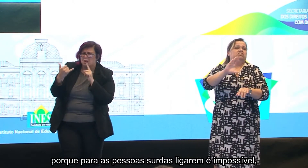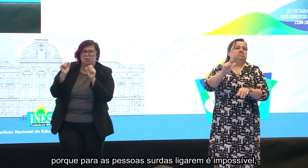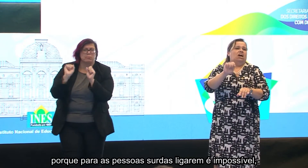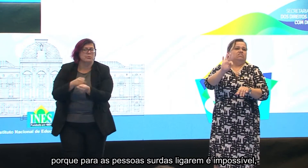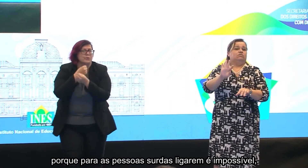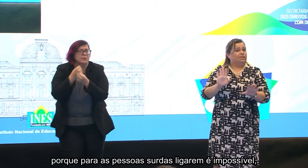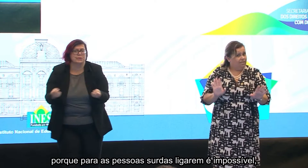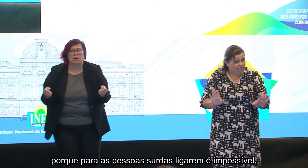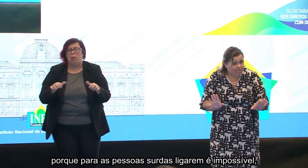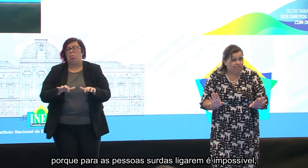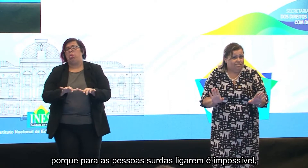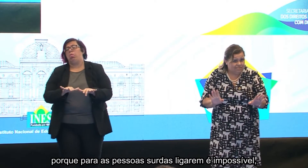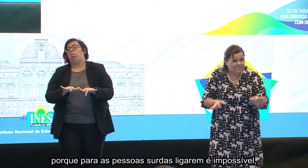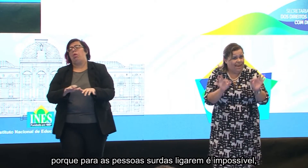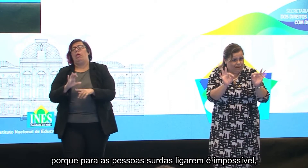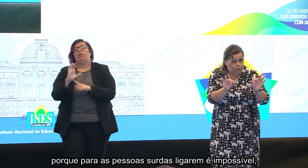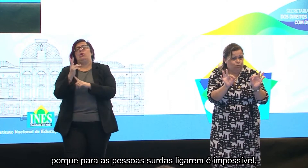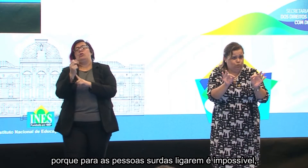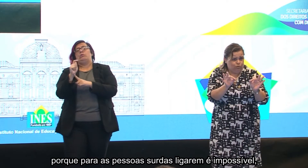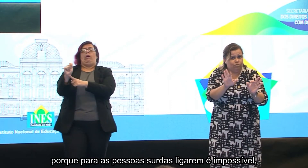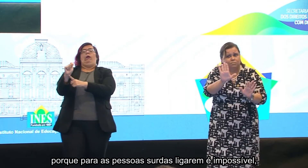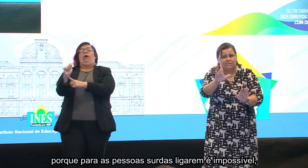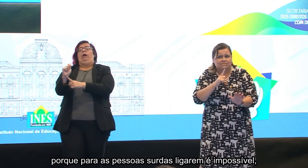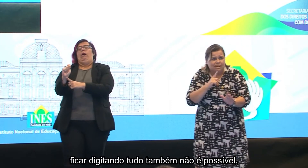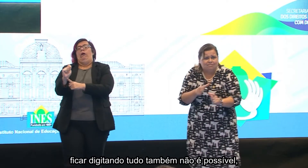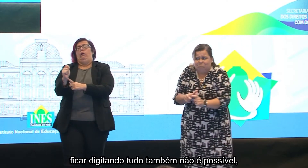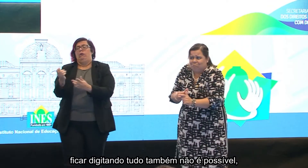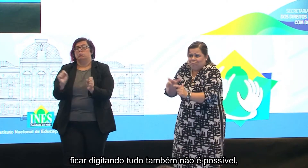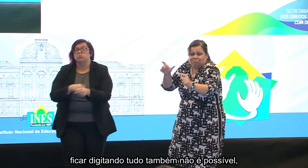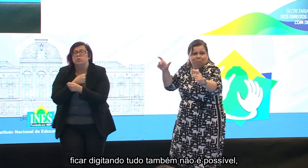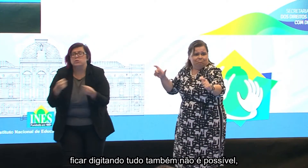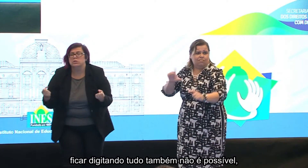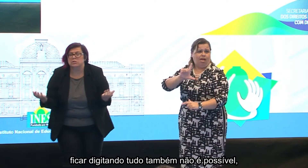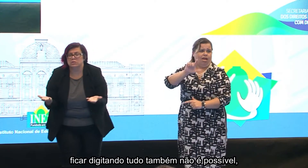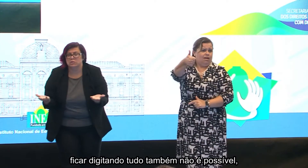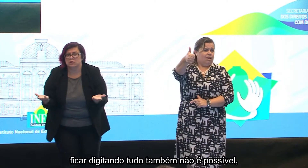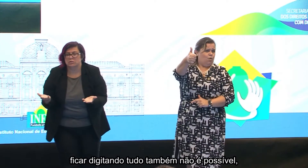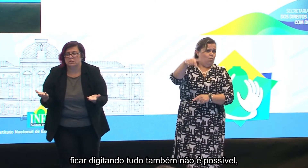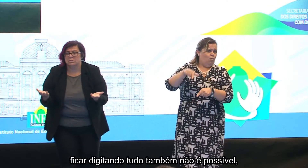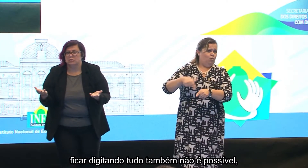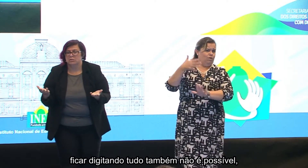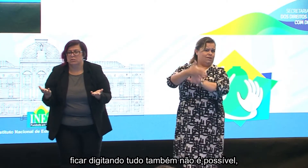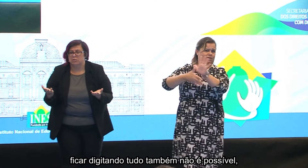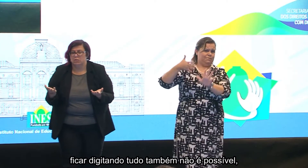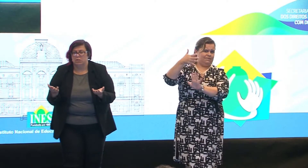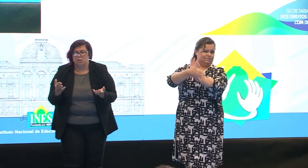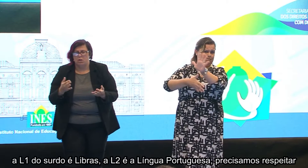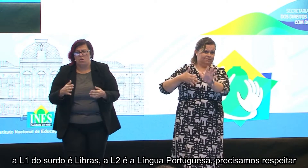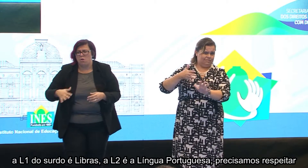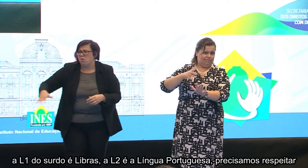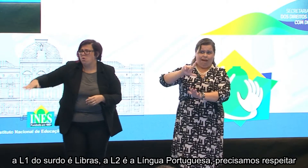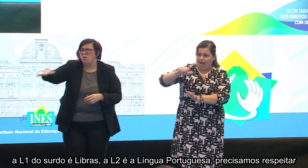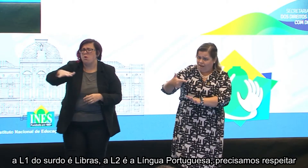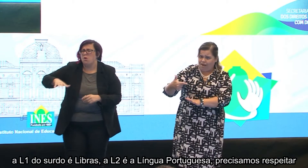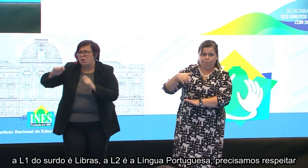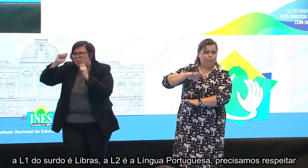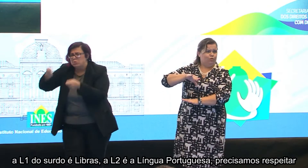ligar é impossível. E ficar digitando tudo também não era possível. A L1 do surdo é a